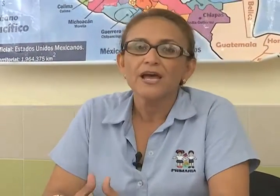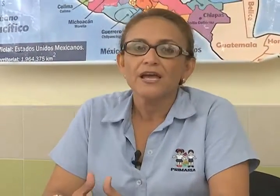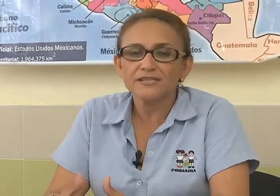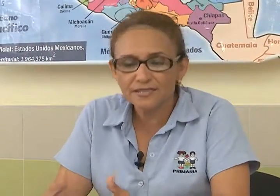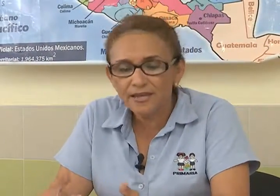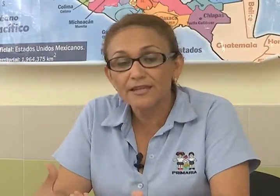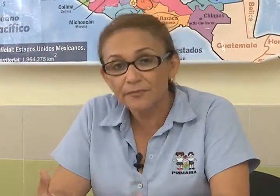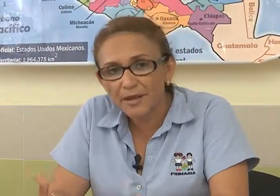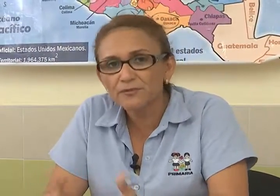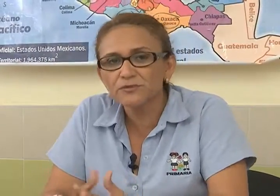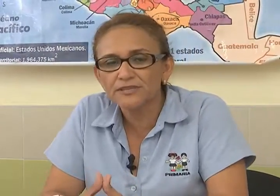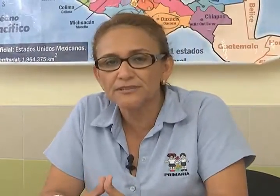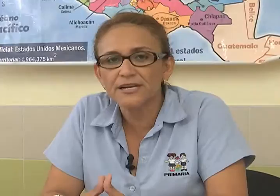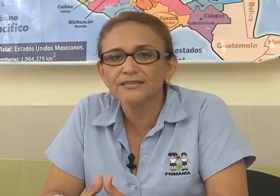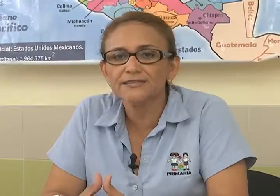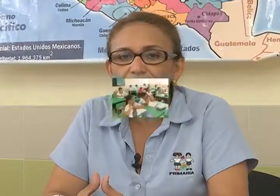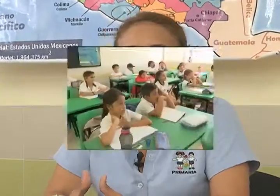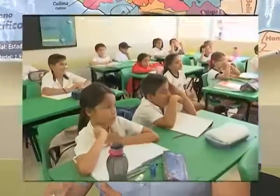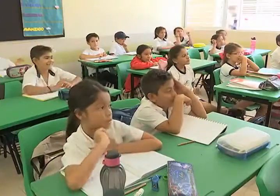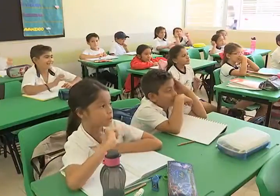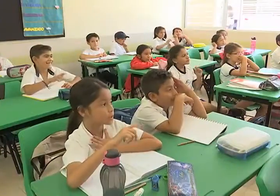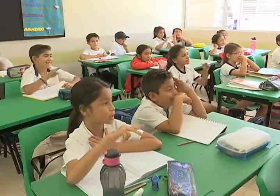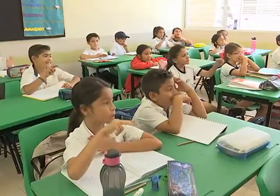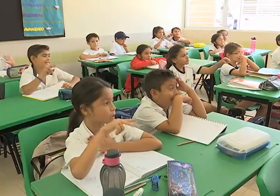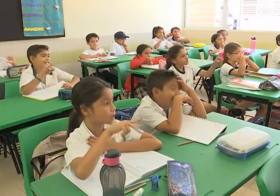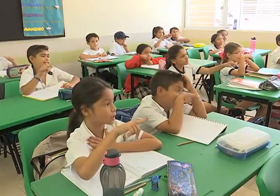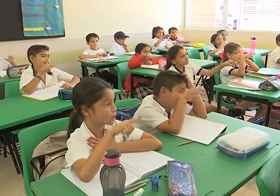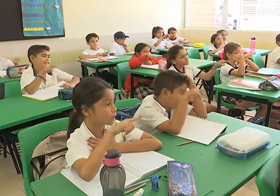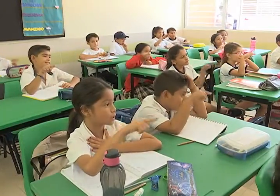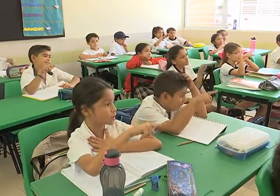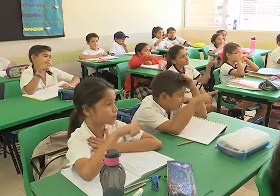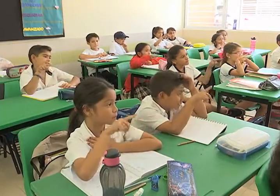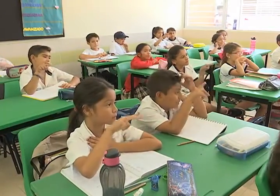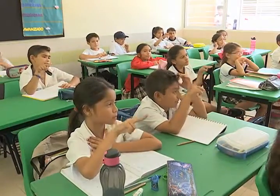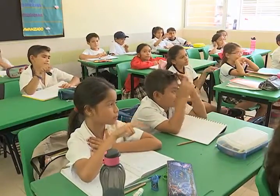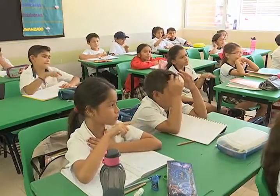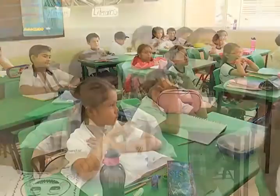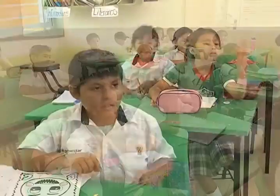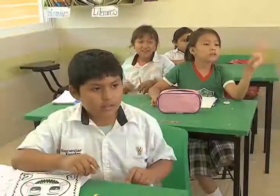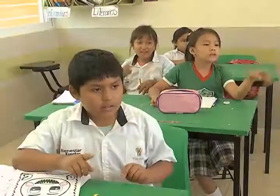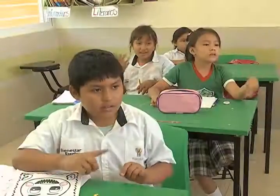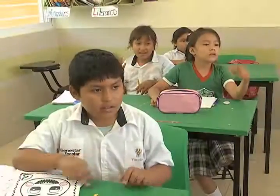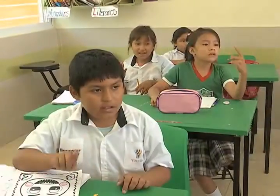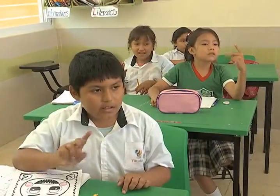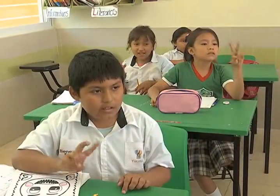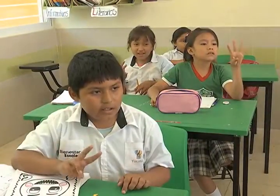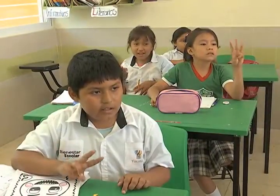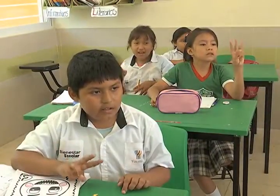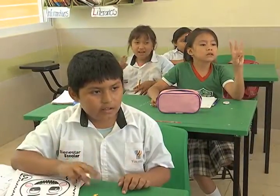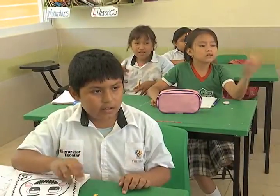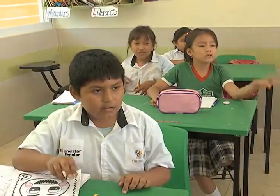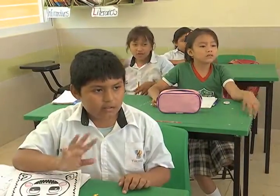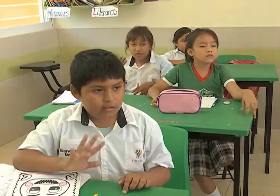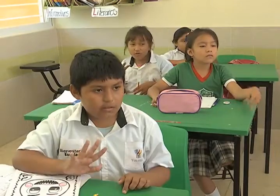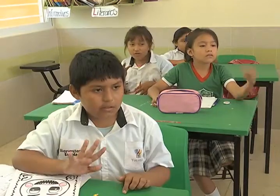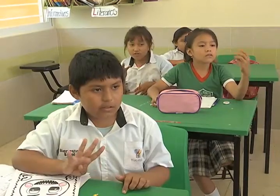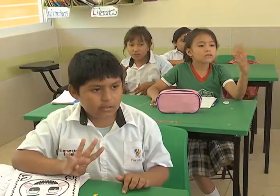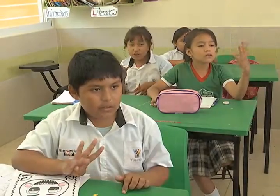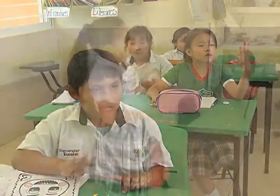y sí adaptamos nuestras clases. El resultado ha sorprendido de tal forma a la responsable de este grupo que hoy todos dominan este